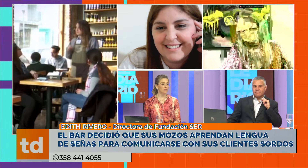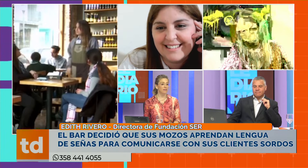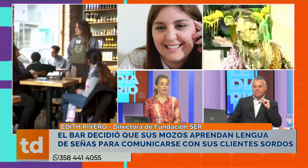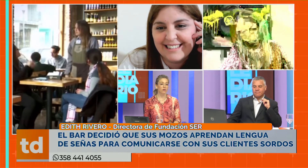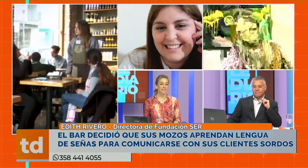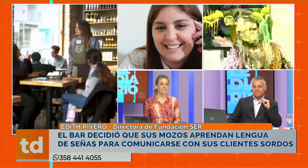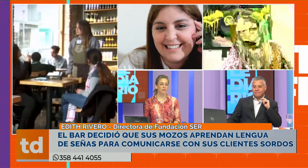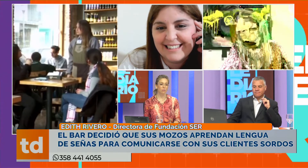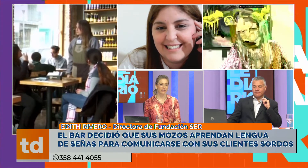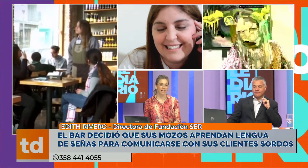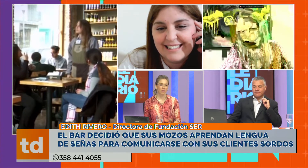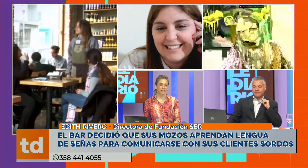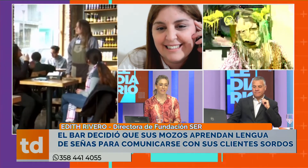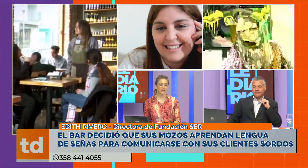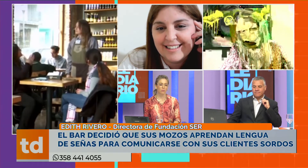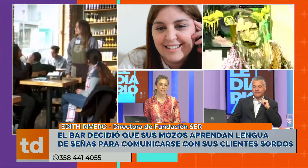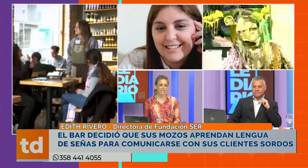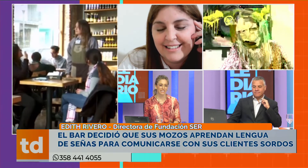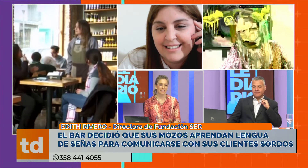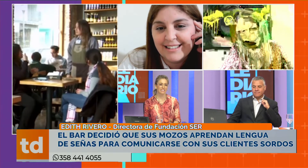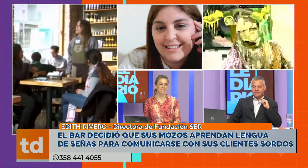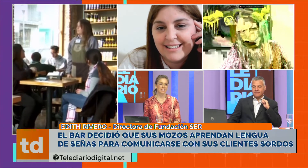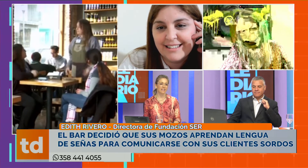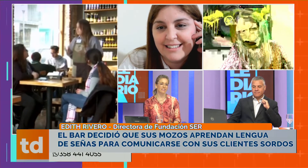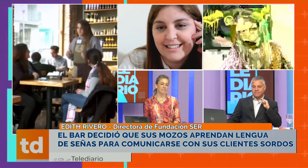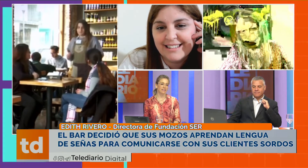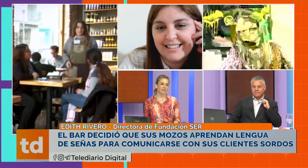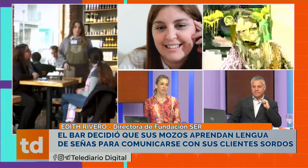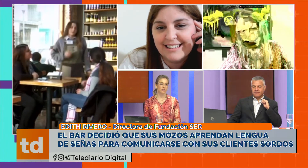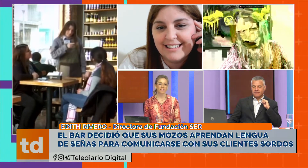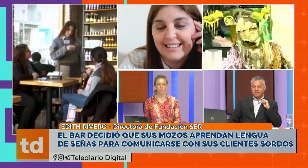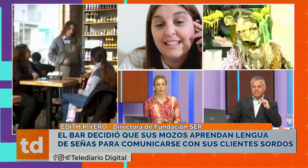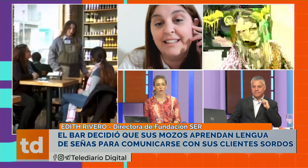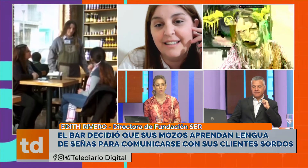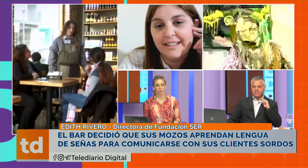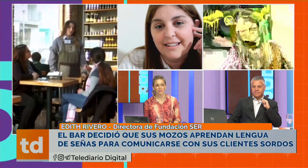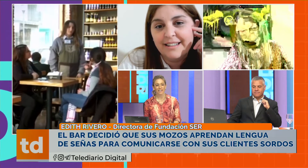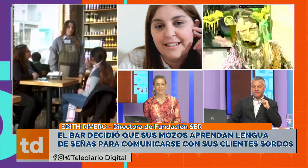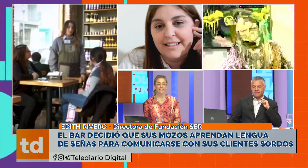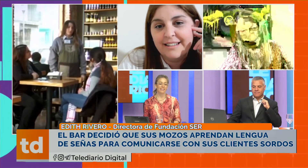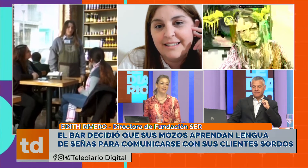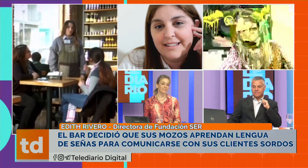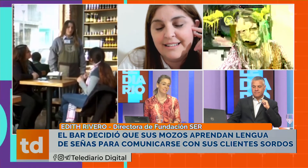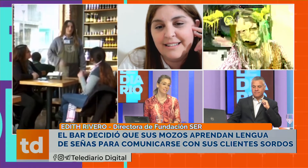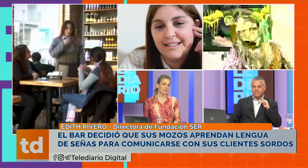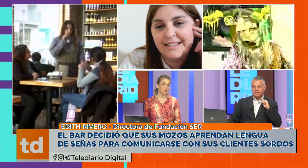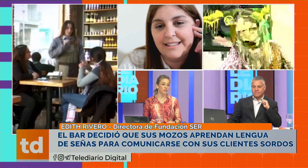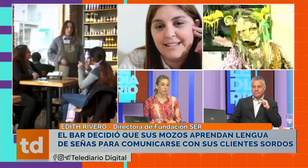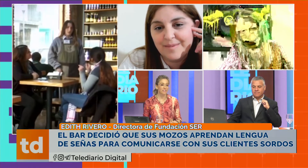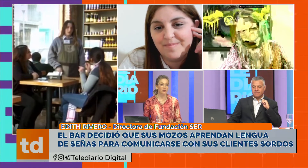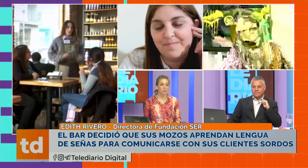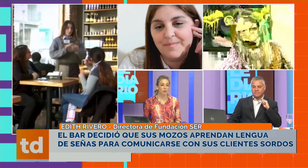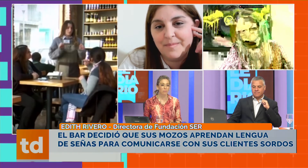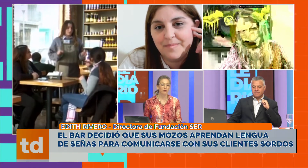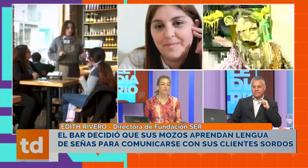cómo ha sido el trabajo? ¿Es complicado aprender lengua de señas? ¿Es cuestión de tener un poco de voluntad? ¿Es cuestión de